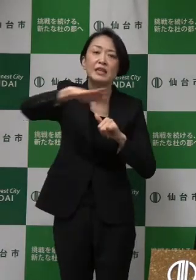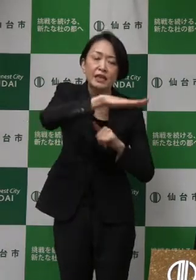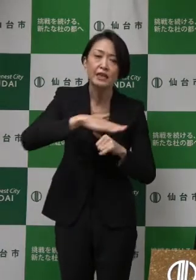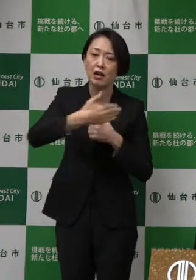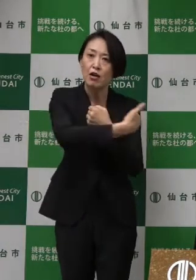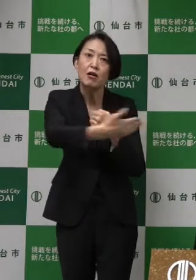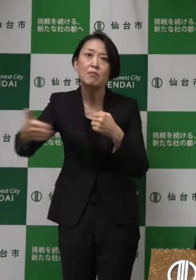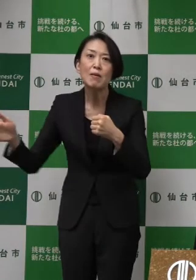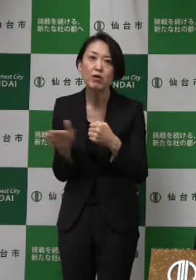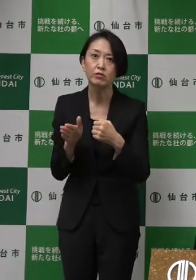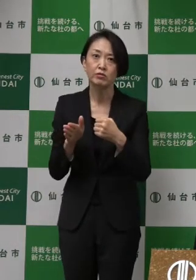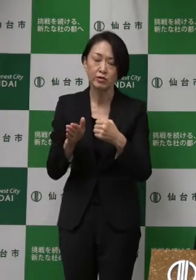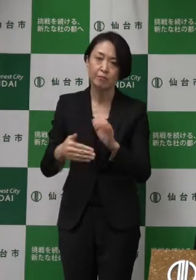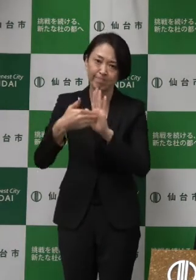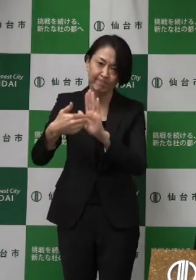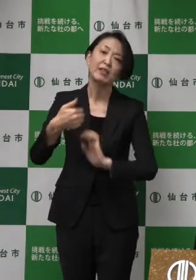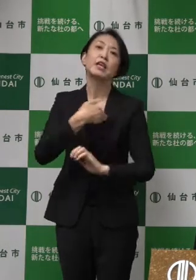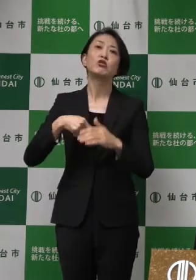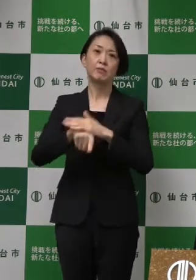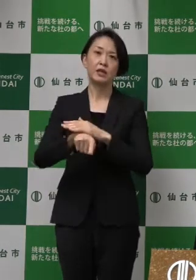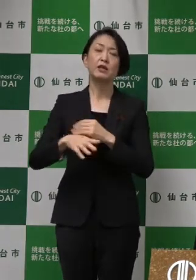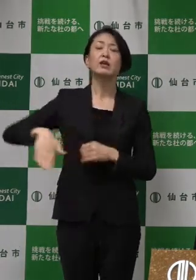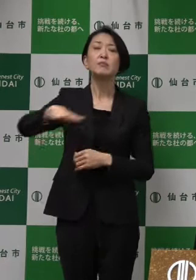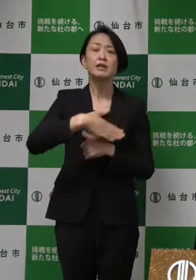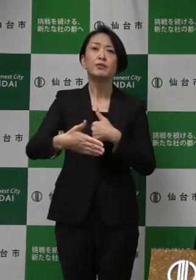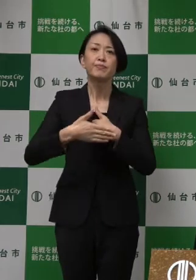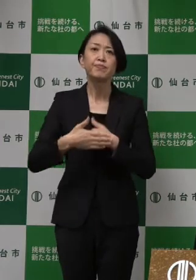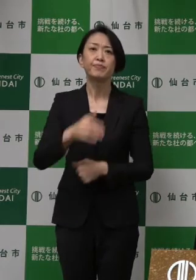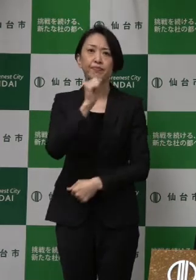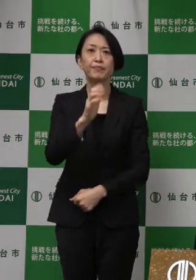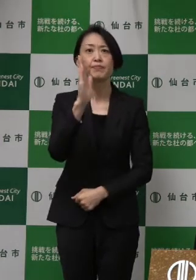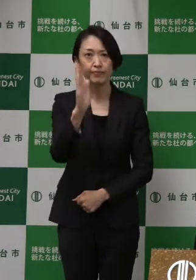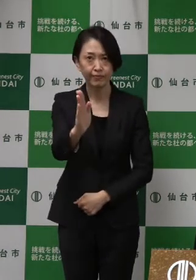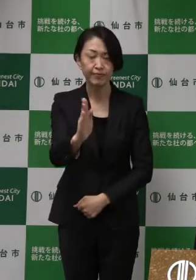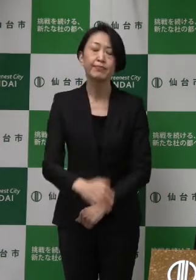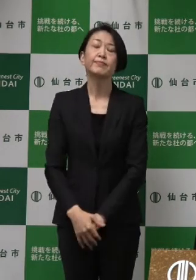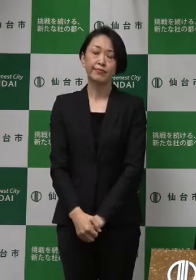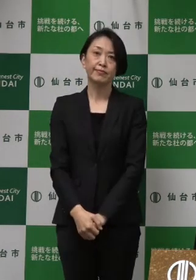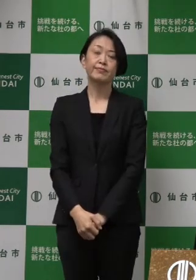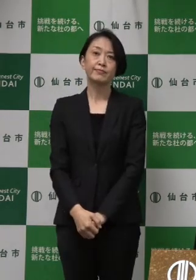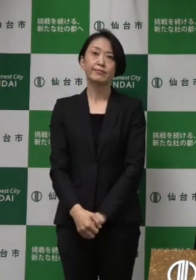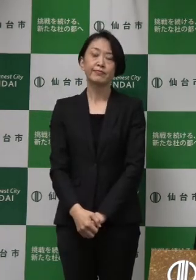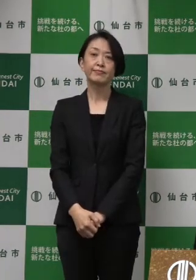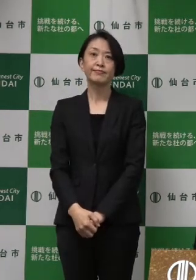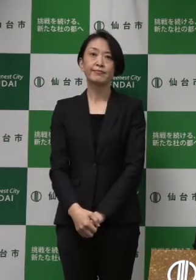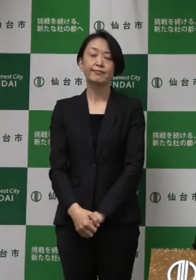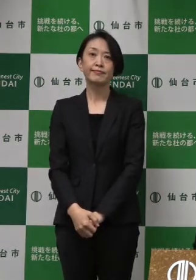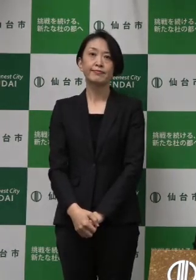ために皆様のご理解とそしてご協力を何卒よろしくお願い申し上げます。